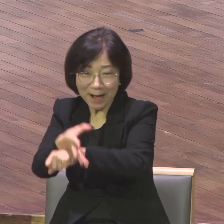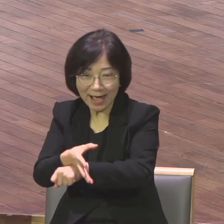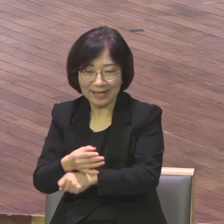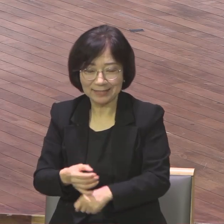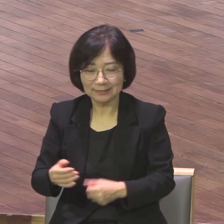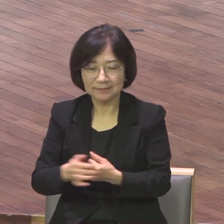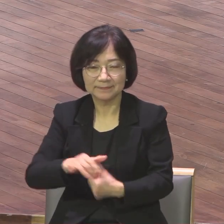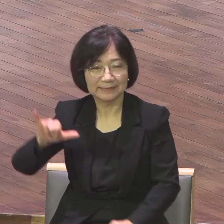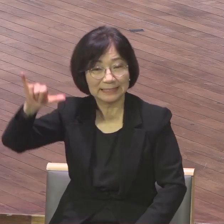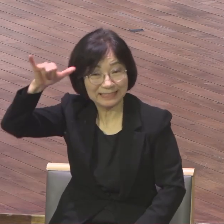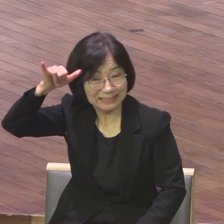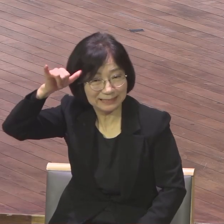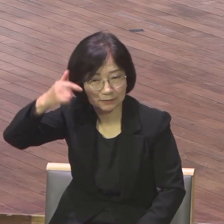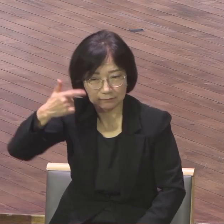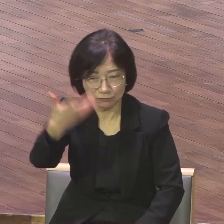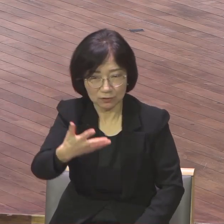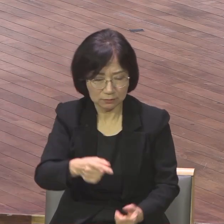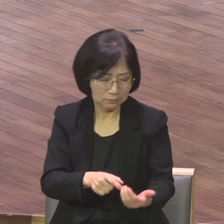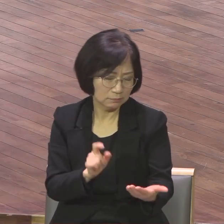말하면 쫙 다 나와.